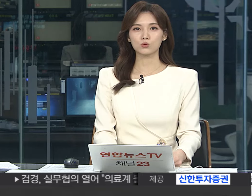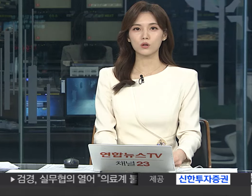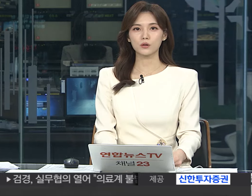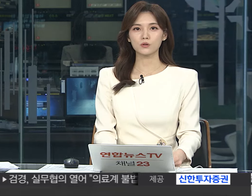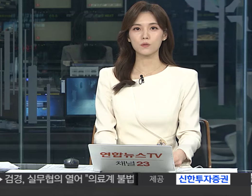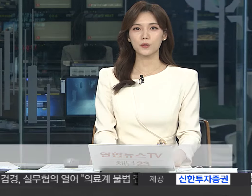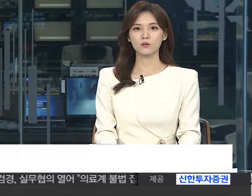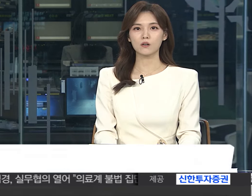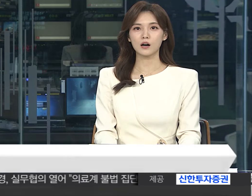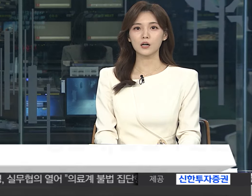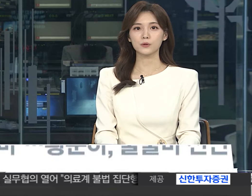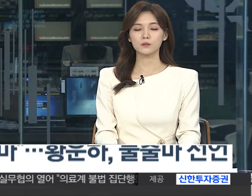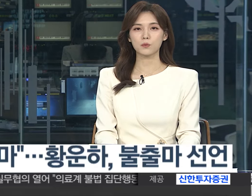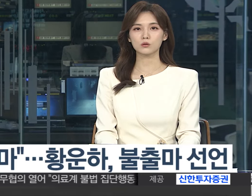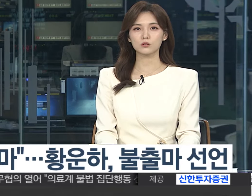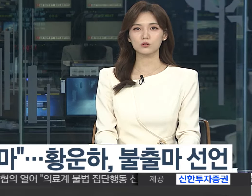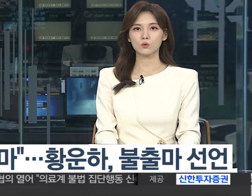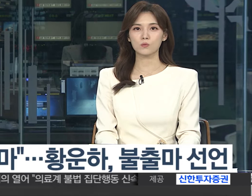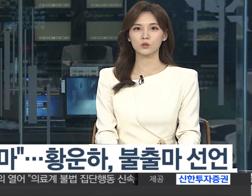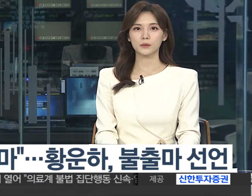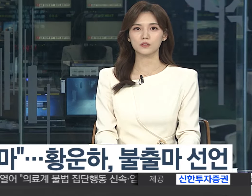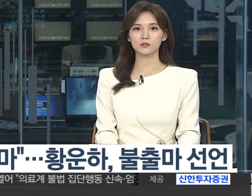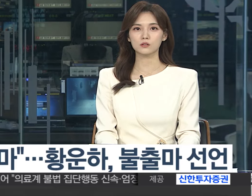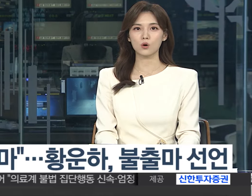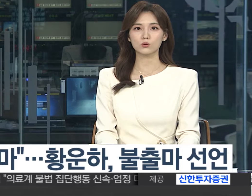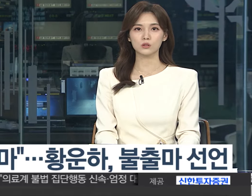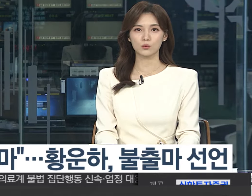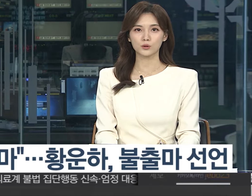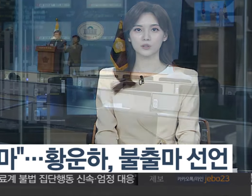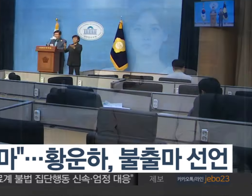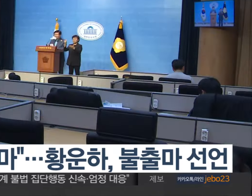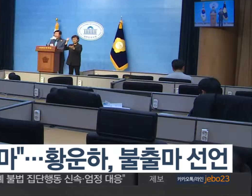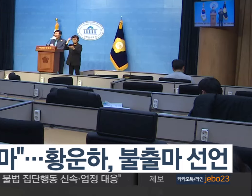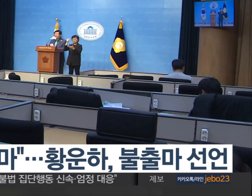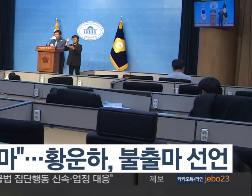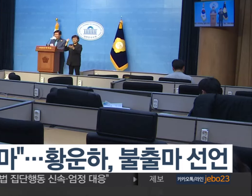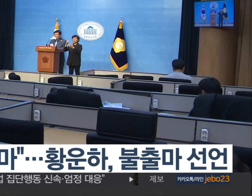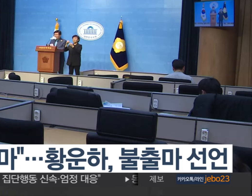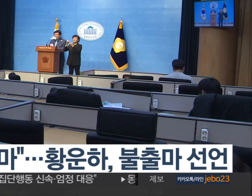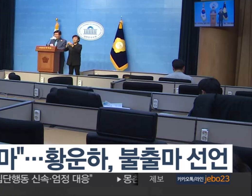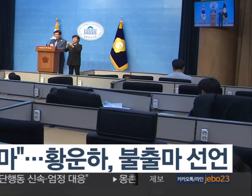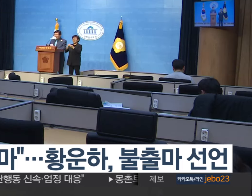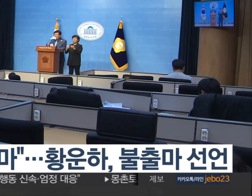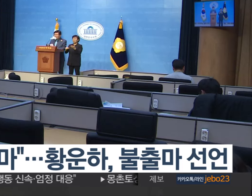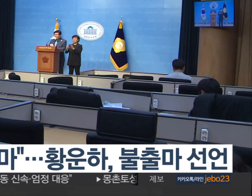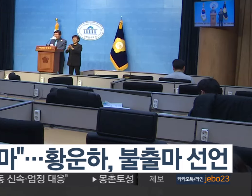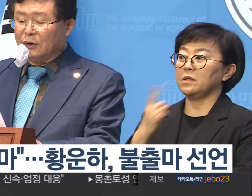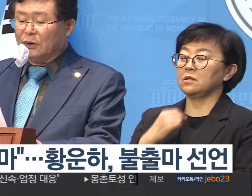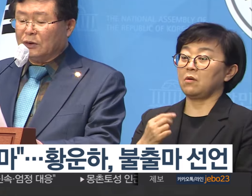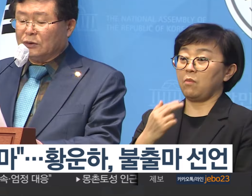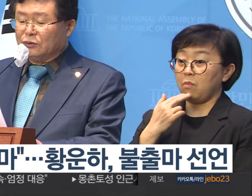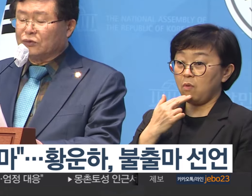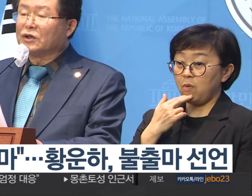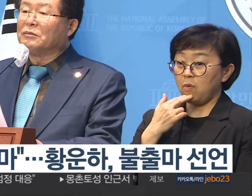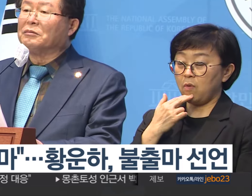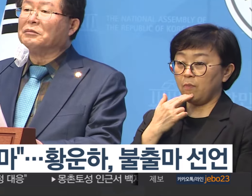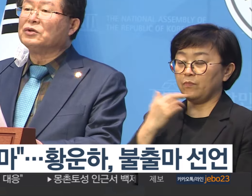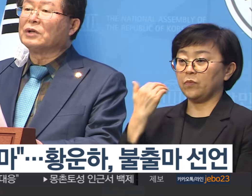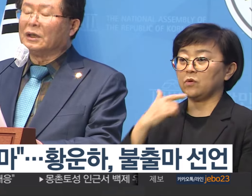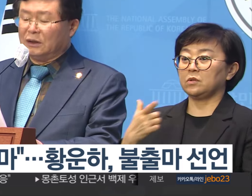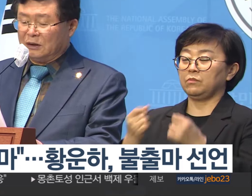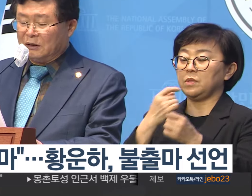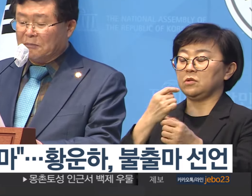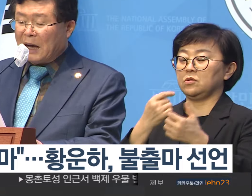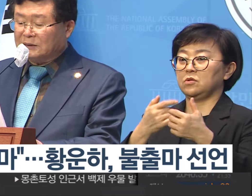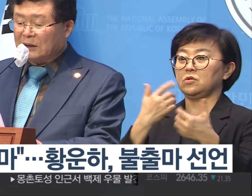더불어민주당 현역 평가 하위 10% 통보를 받은 서운 의원이 탈당 의사를 밝혔습니다 설원은 오늘 CBS